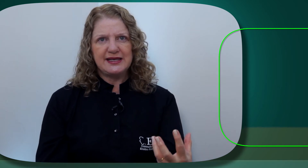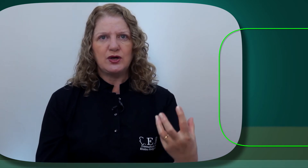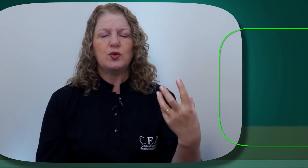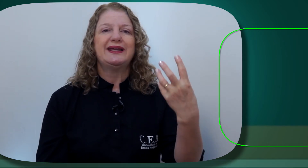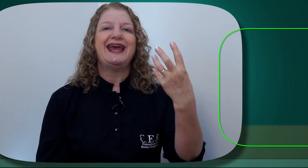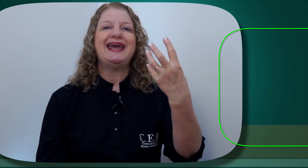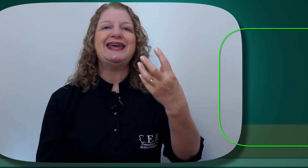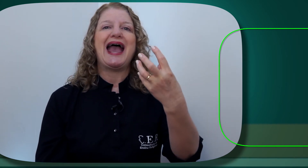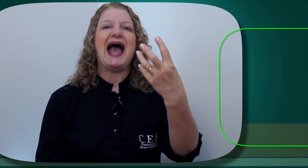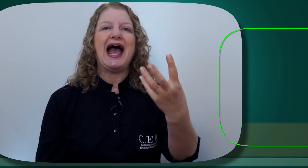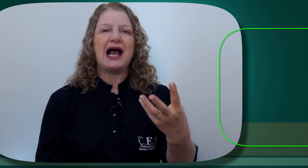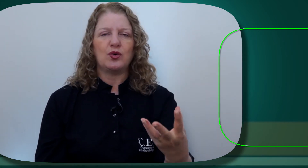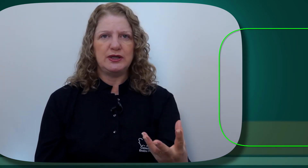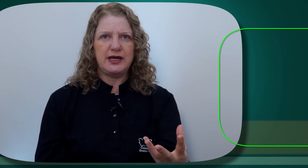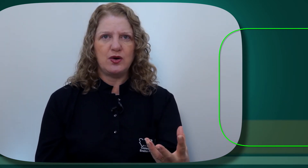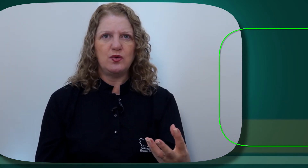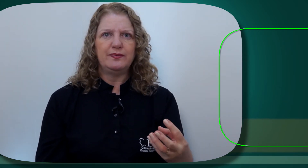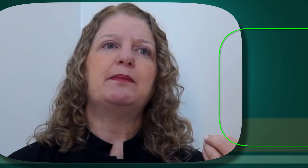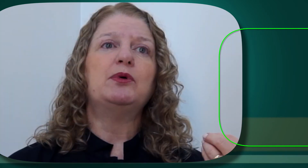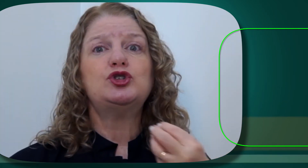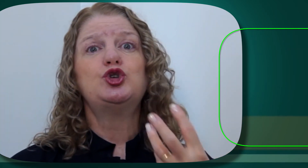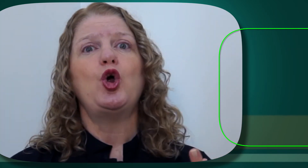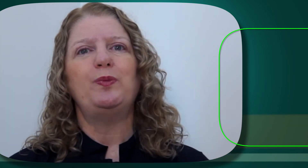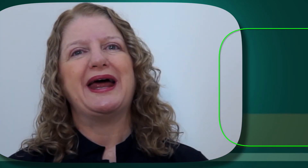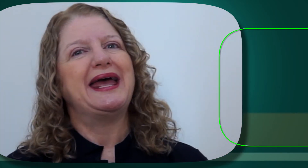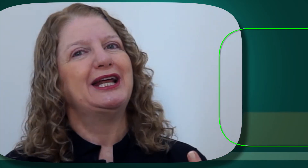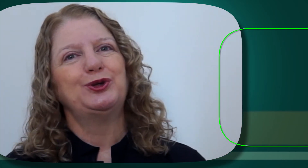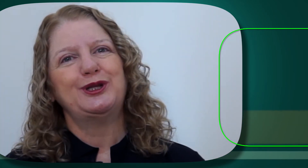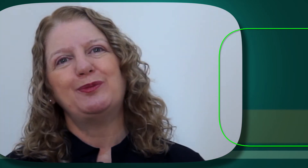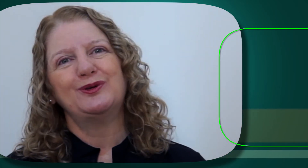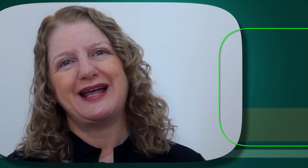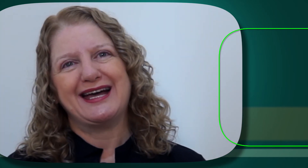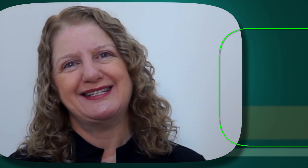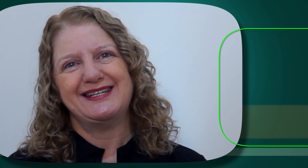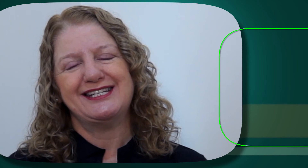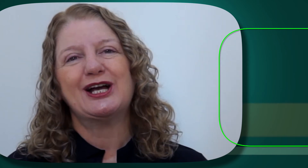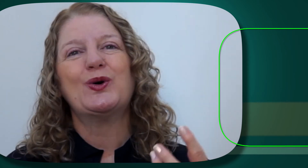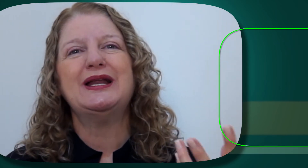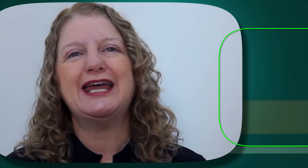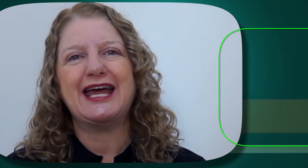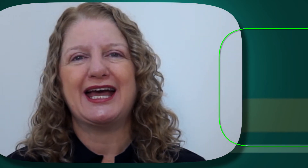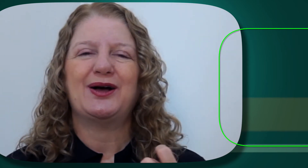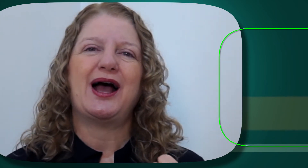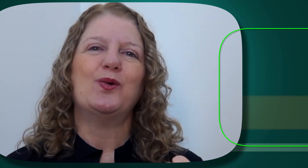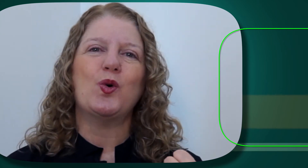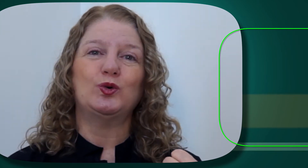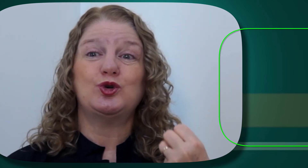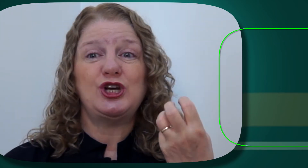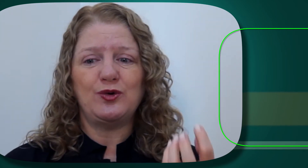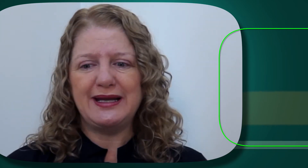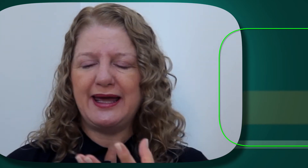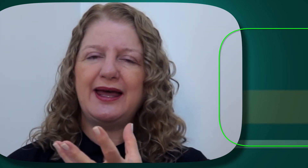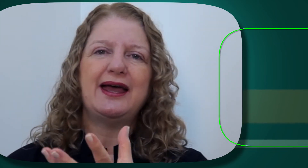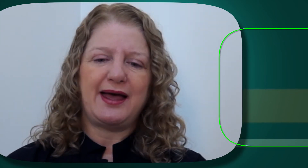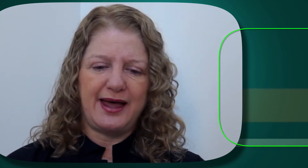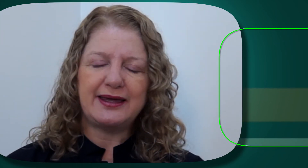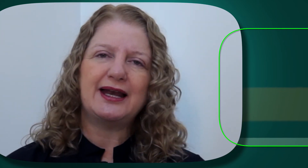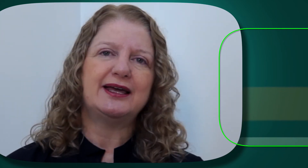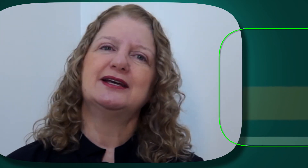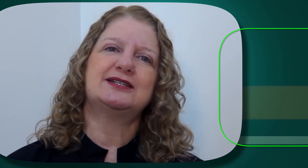nasceu, quem a acolheu, mostrou para ela toda a bondade de acolher o outro, de acolher aquela criança do